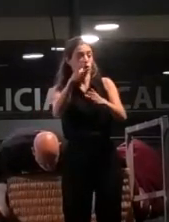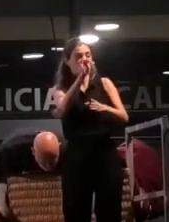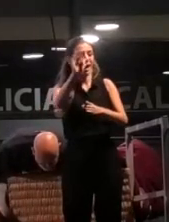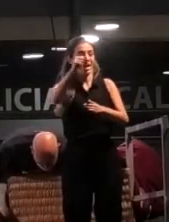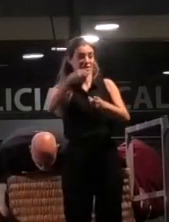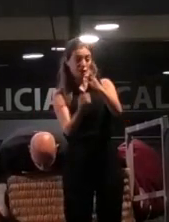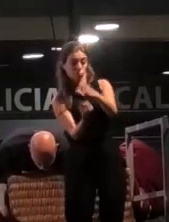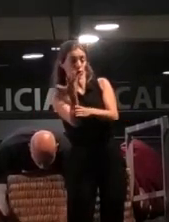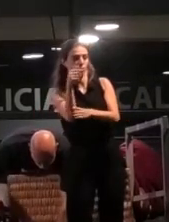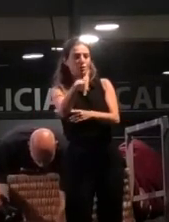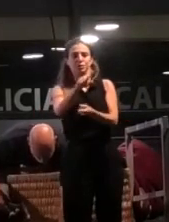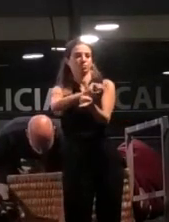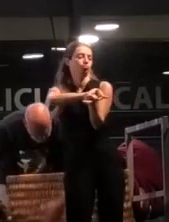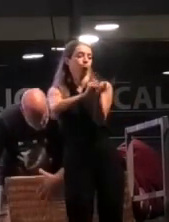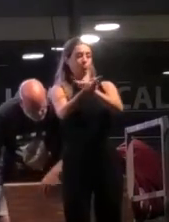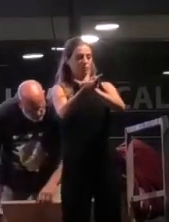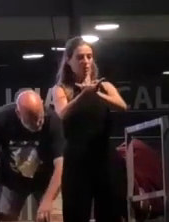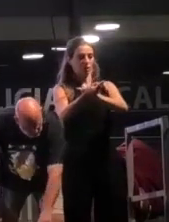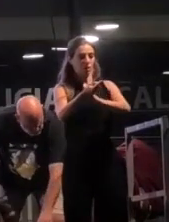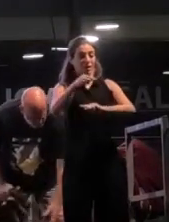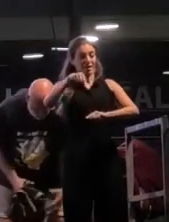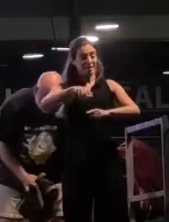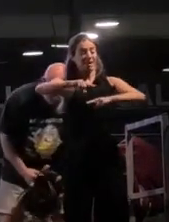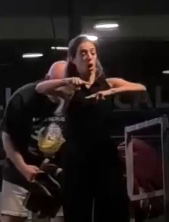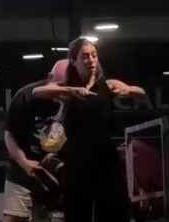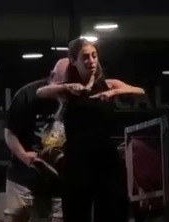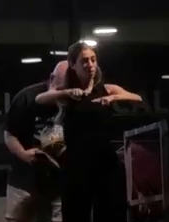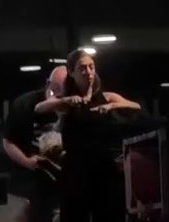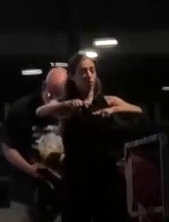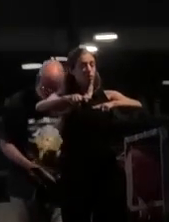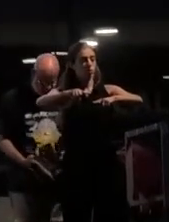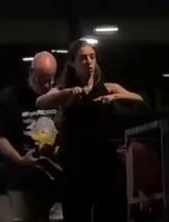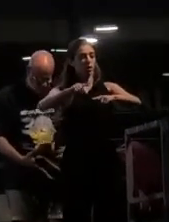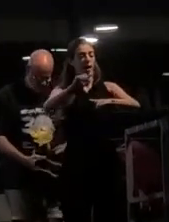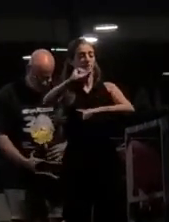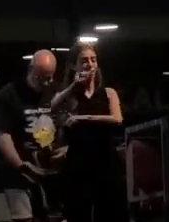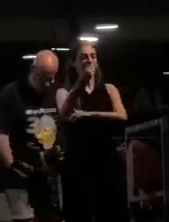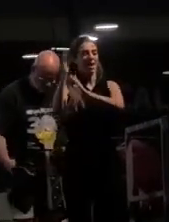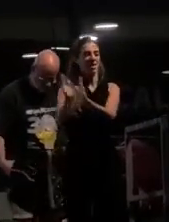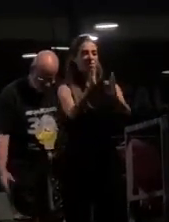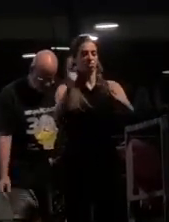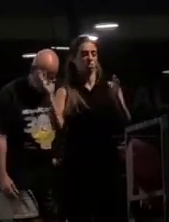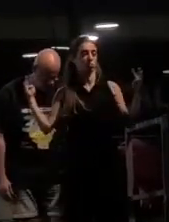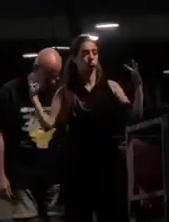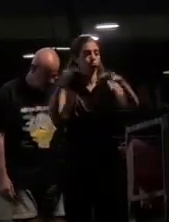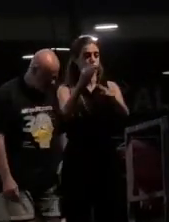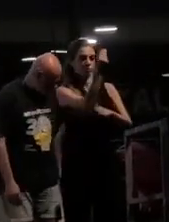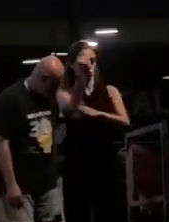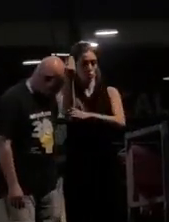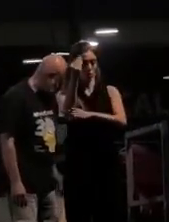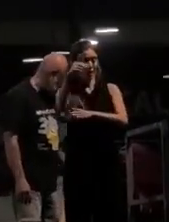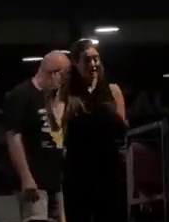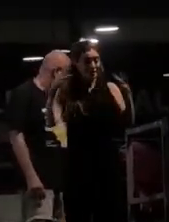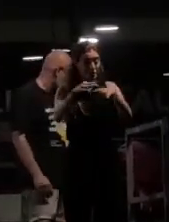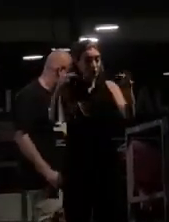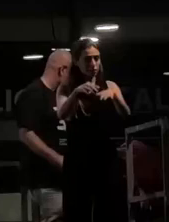l'Andenga i l'organització de la primera trobada de gegants de Cambrils, amb gent amb moltes ganes